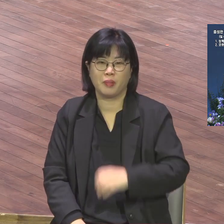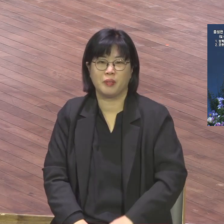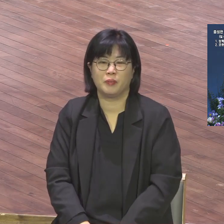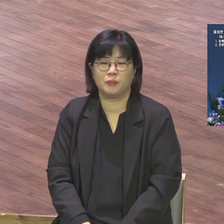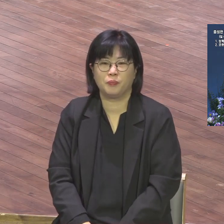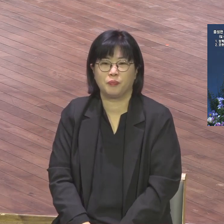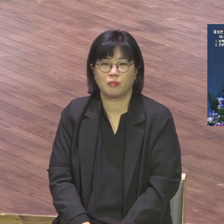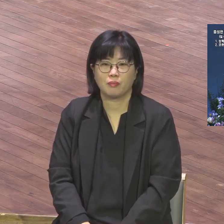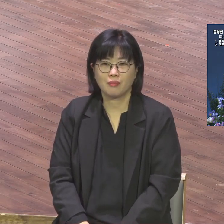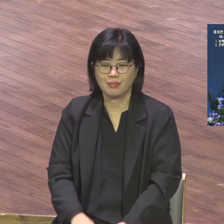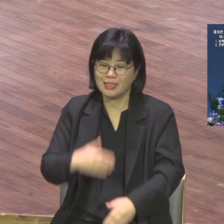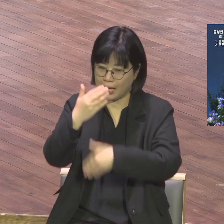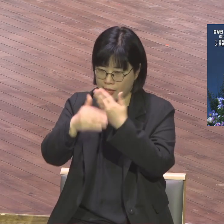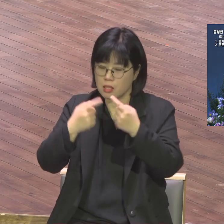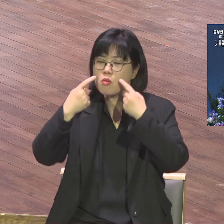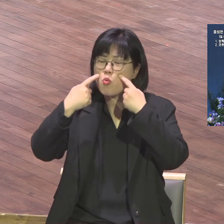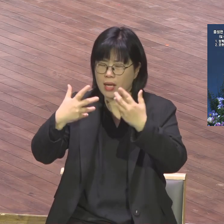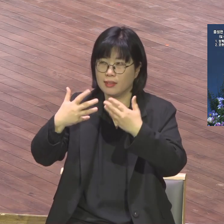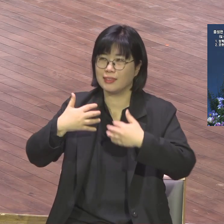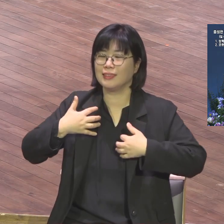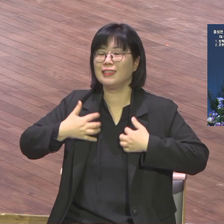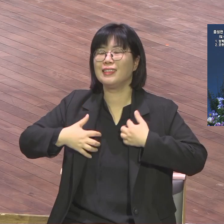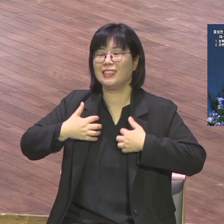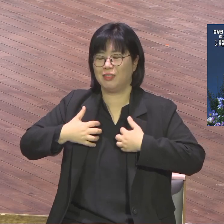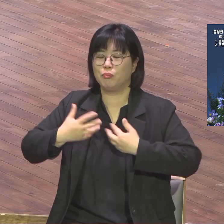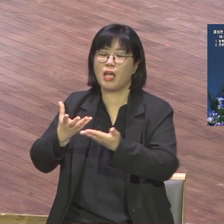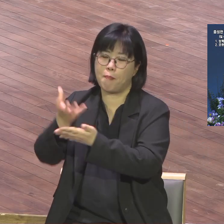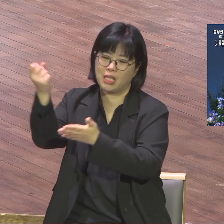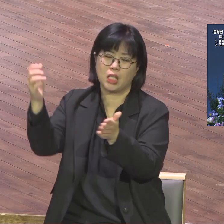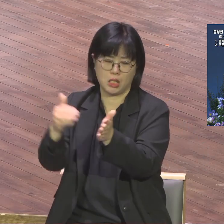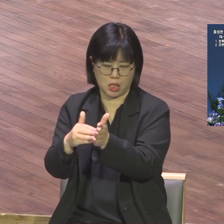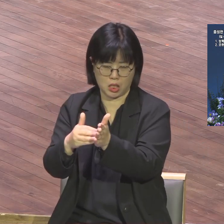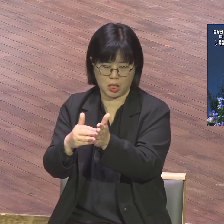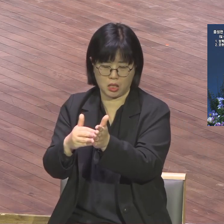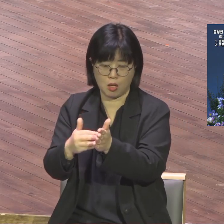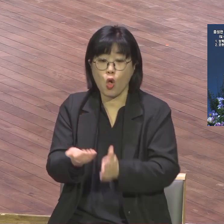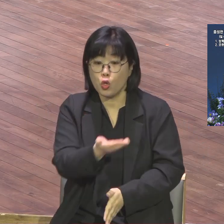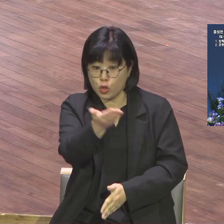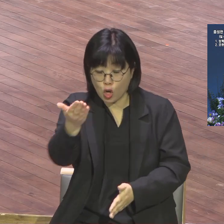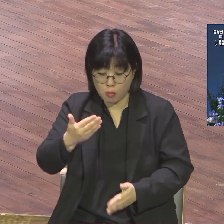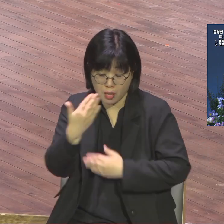하나님이 받으셨다. 향기로운 제물이다.